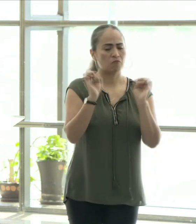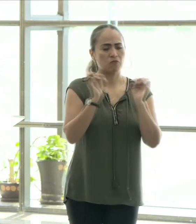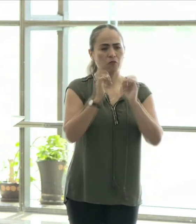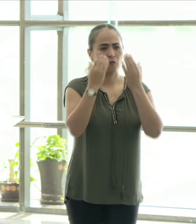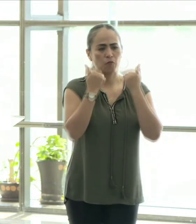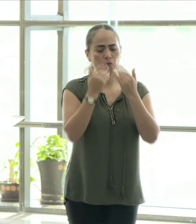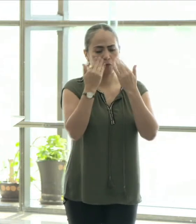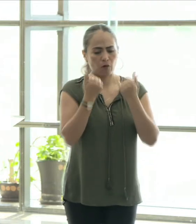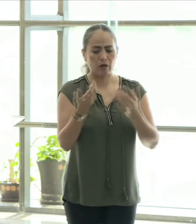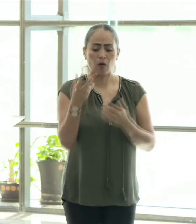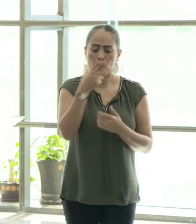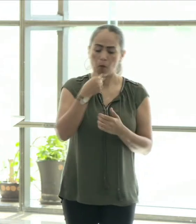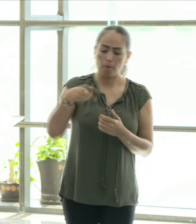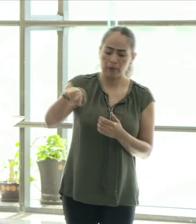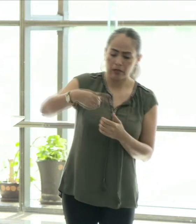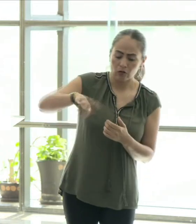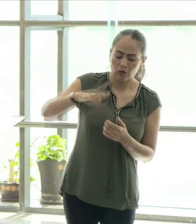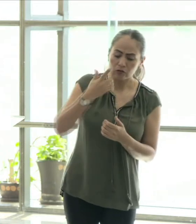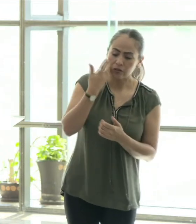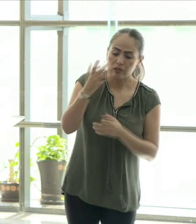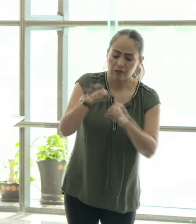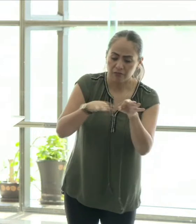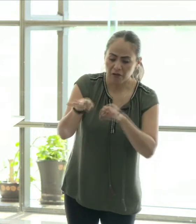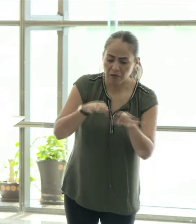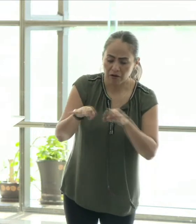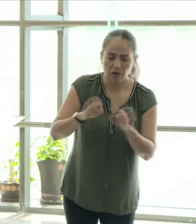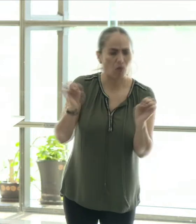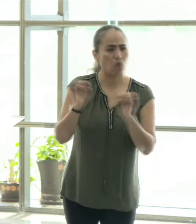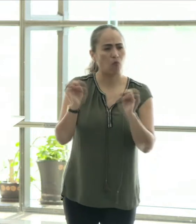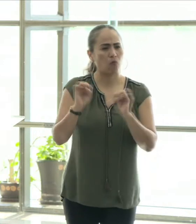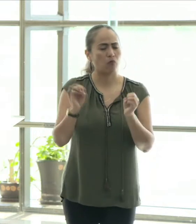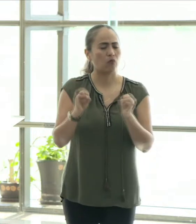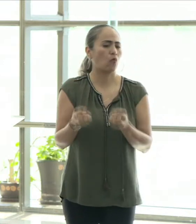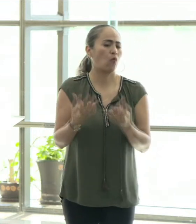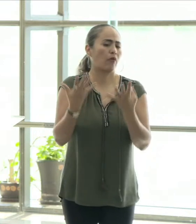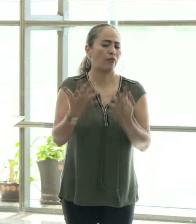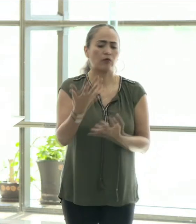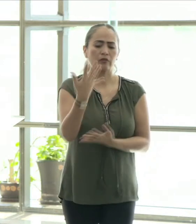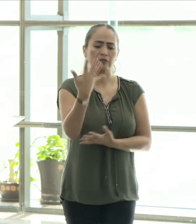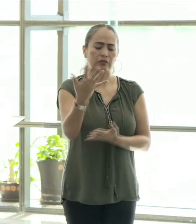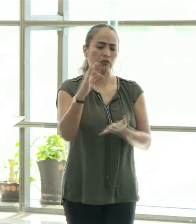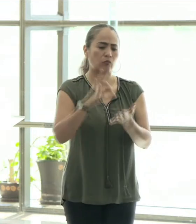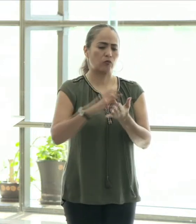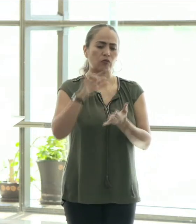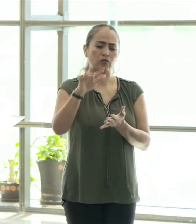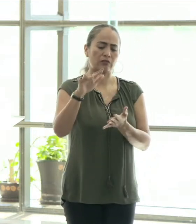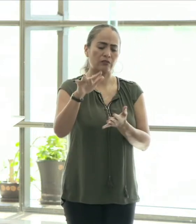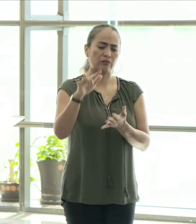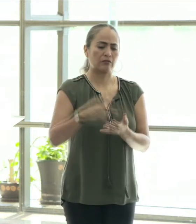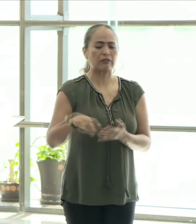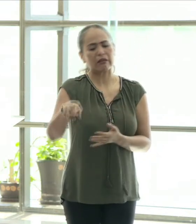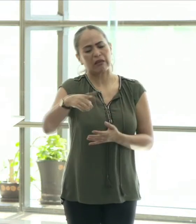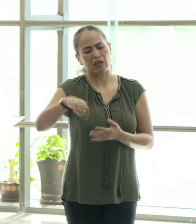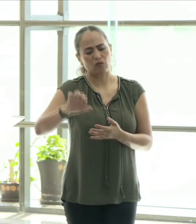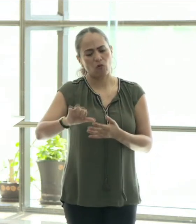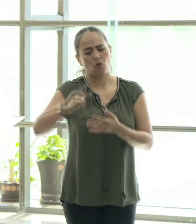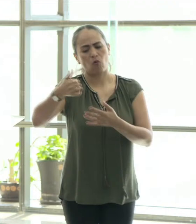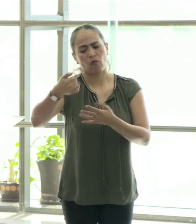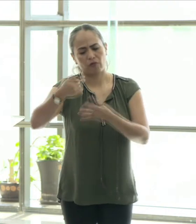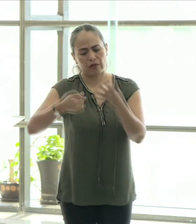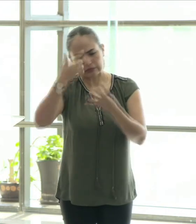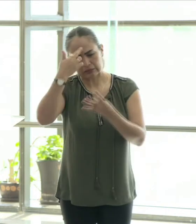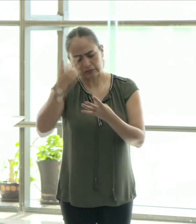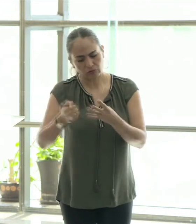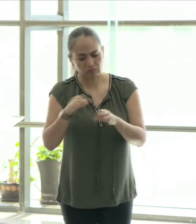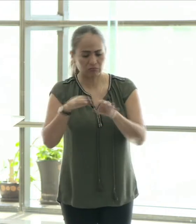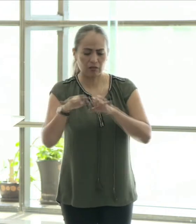porcentaje de hombres que quiere trabajar pero no lo hace es únicamente del cinco punto diecisiete y son otras las razones por las